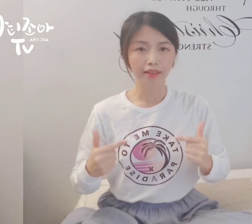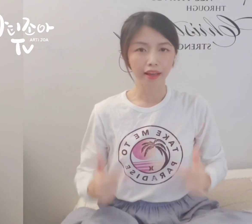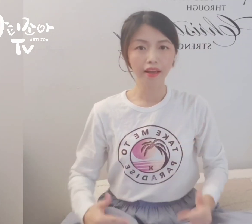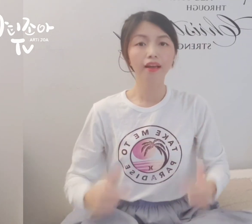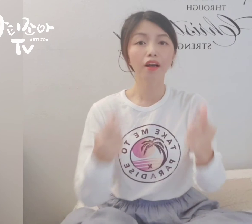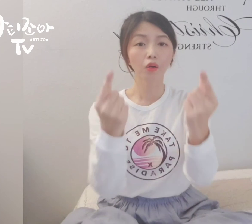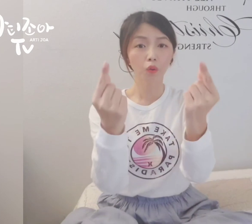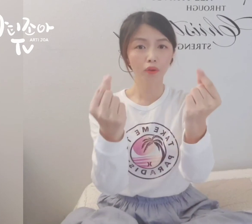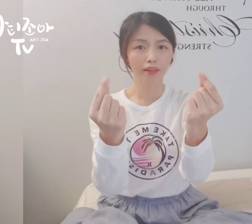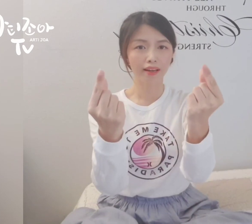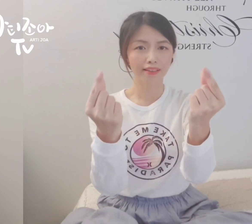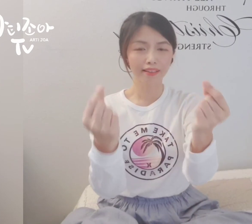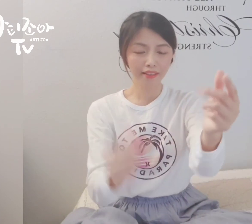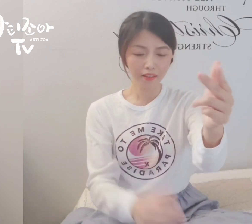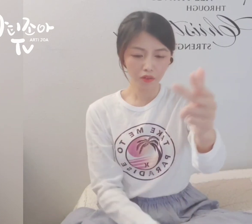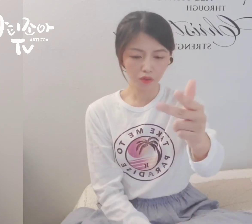언제나 동일하신 주.